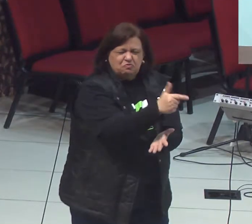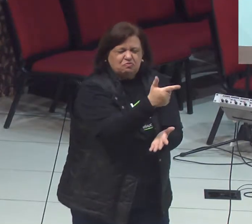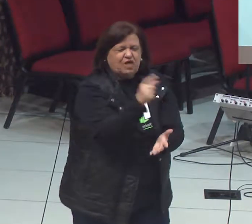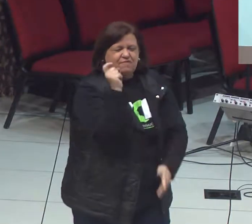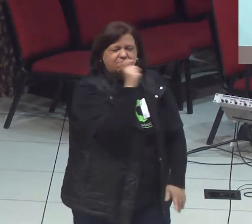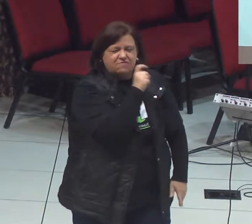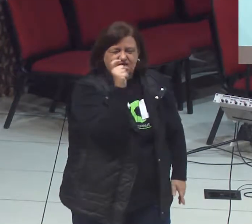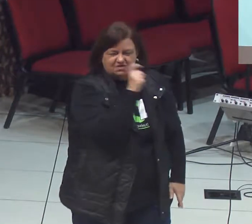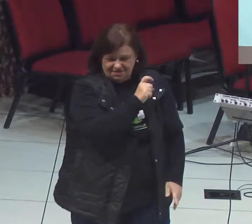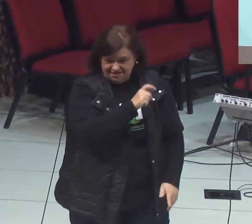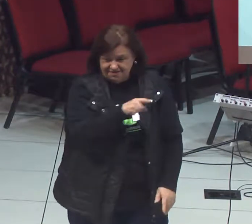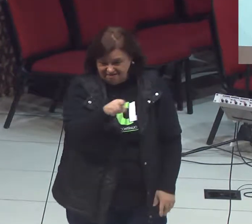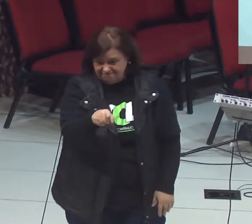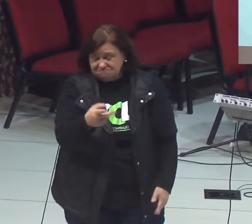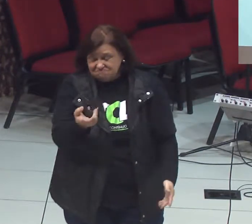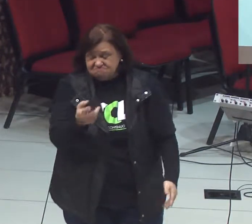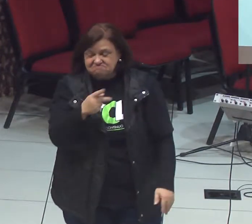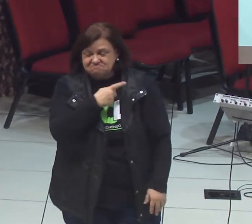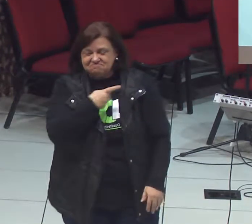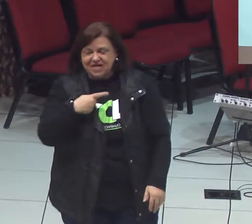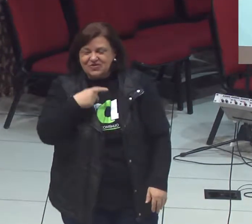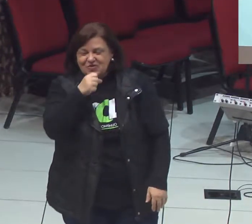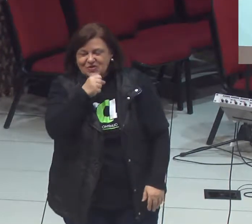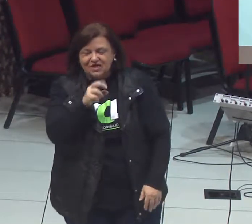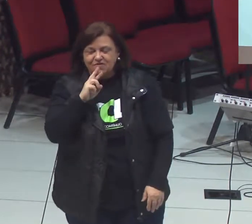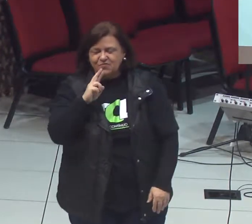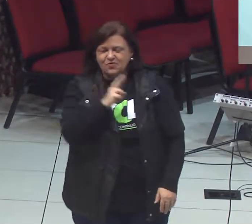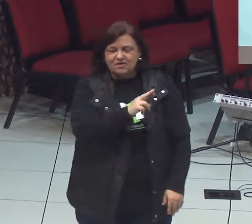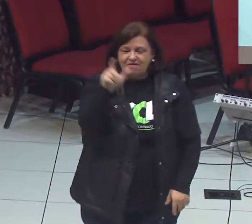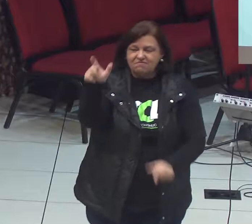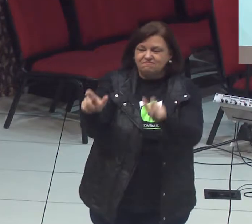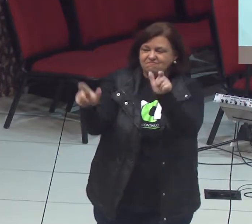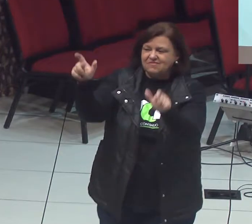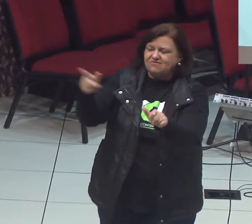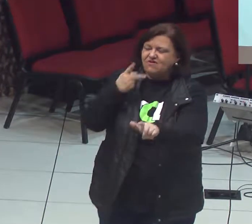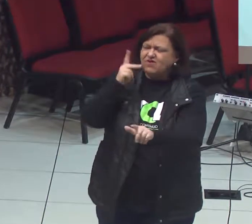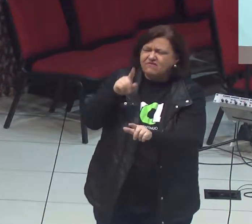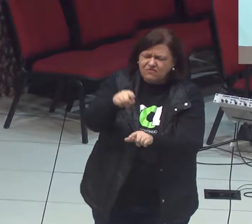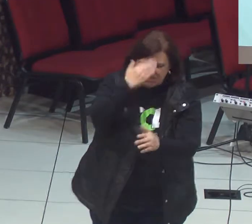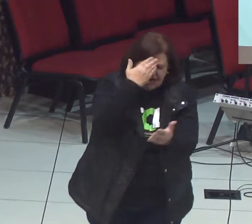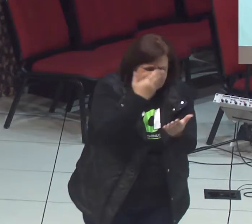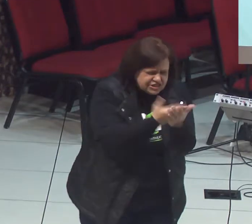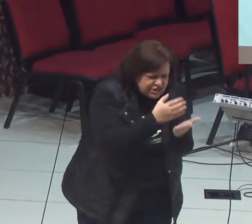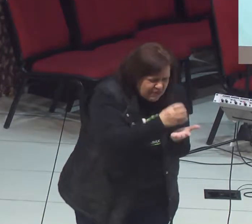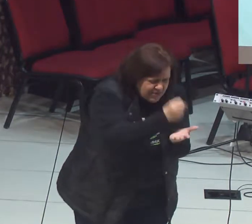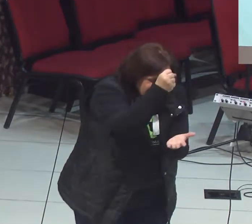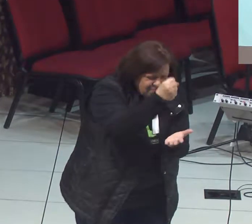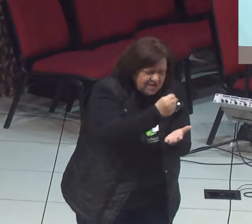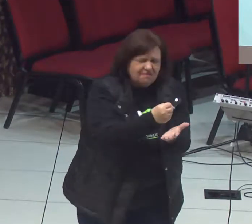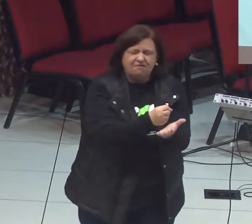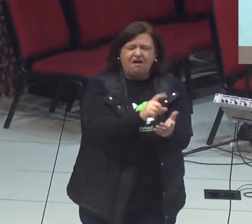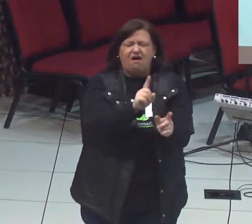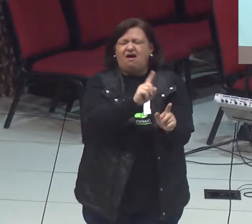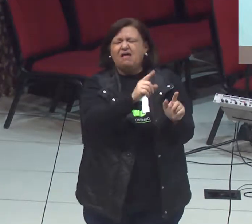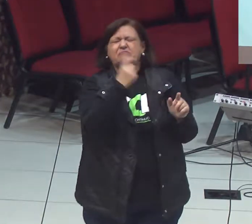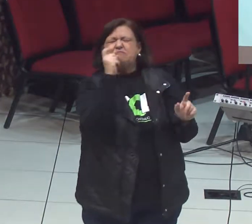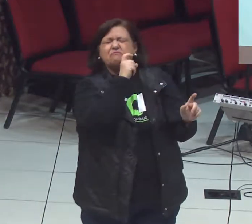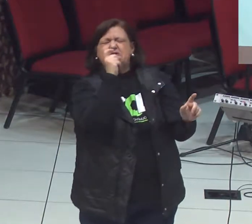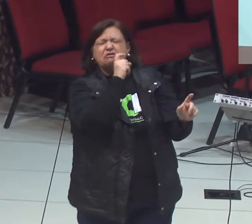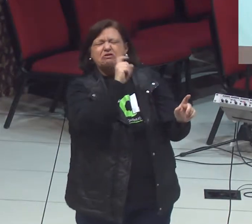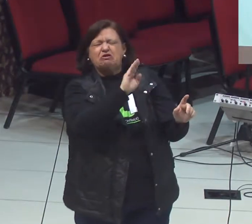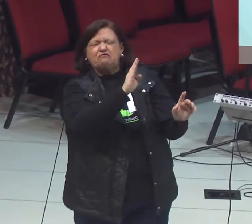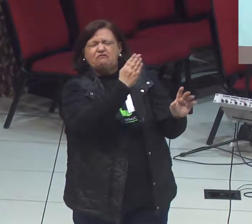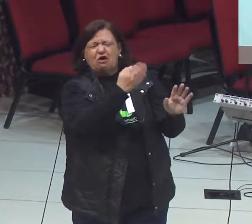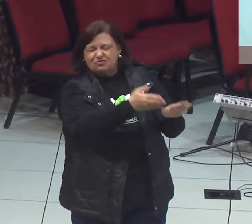Silas, com relação ao arrebatamento, é que ele não vai acontecer. Tem mais alguém?